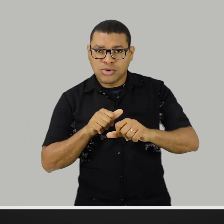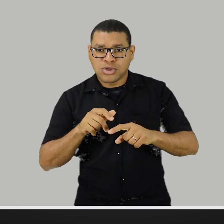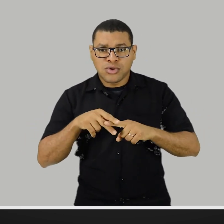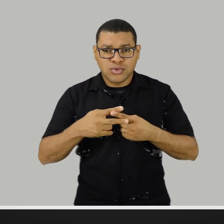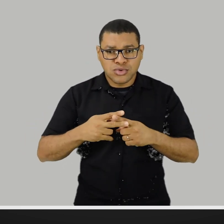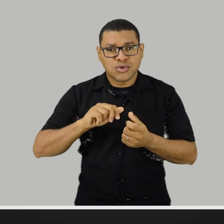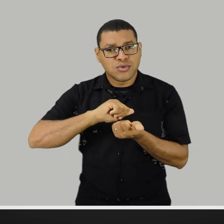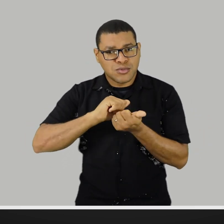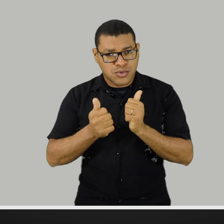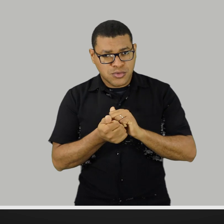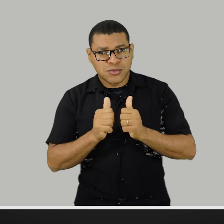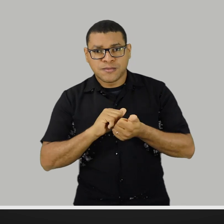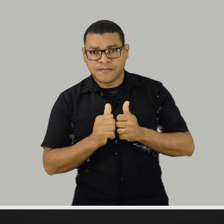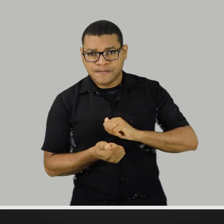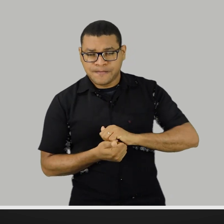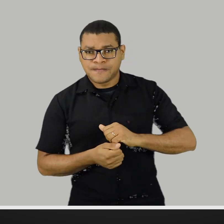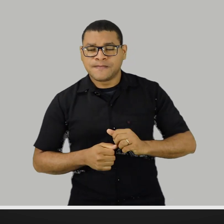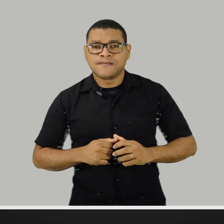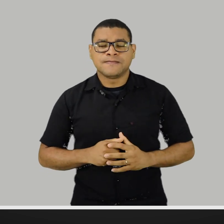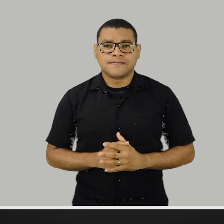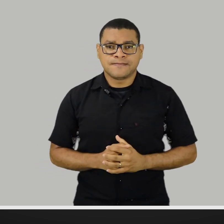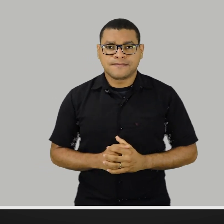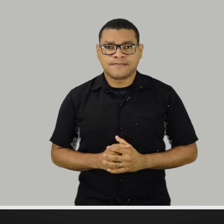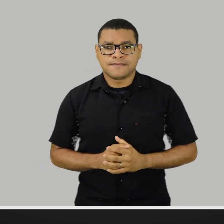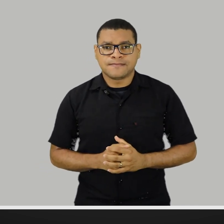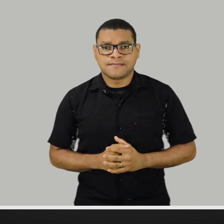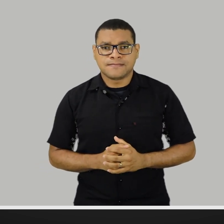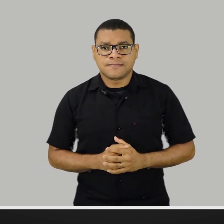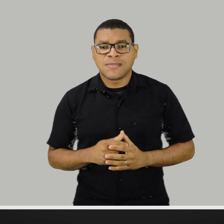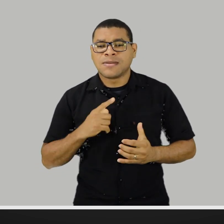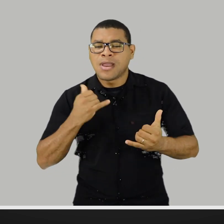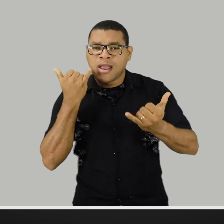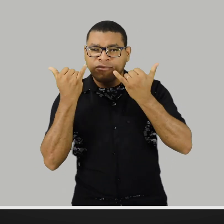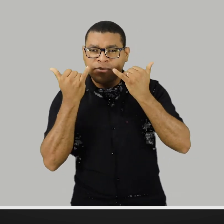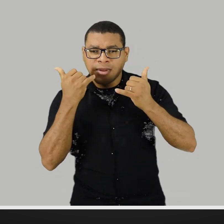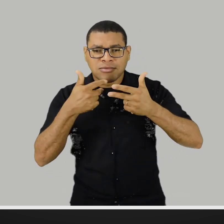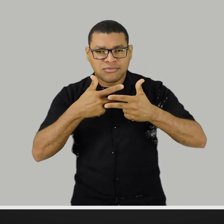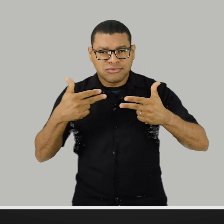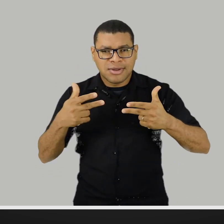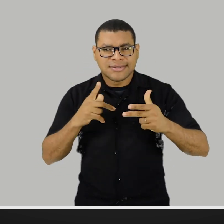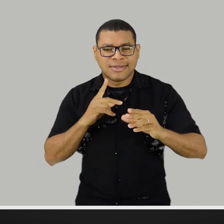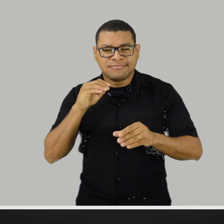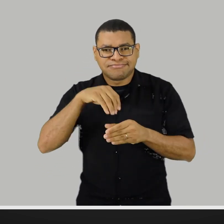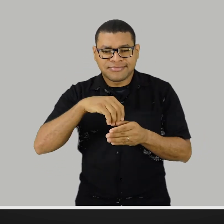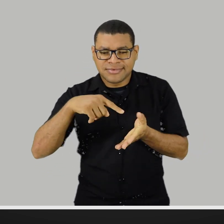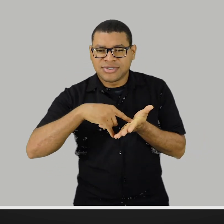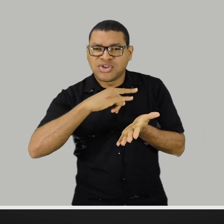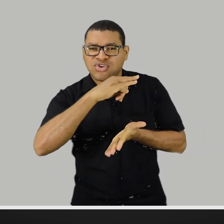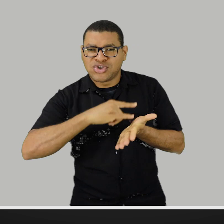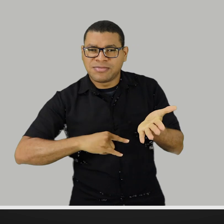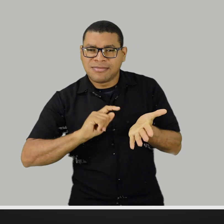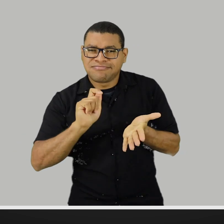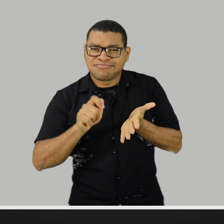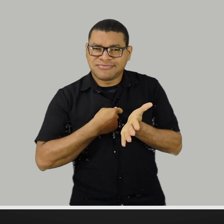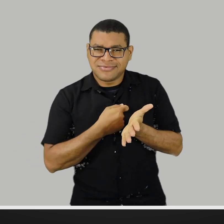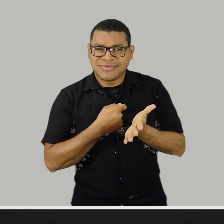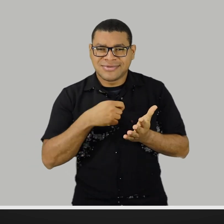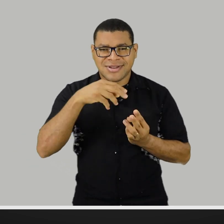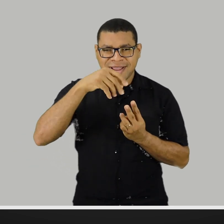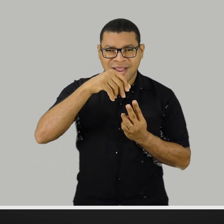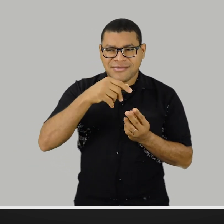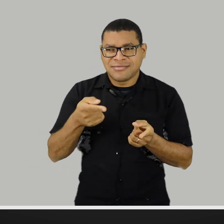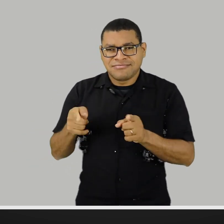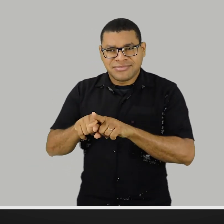2020 um com todas as suas respectivas alterações das informações constantes do termo de adesão da